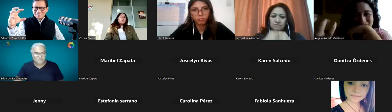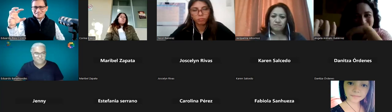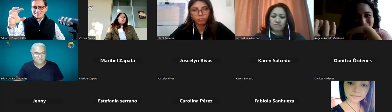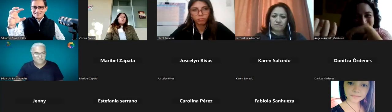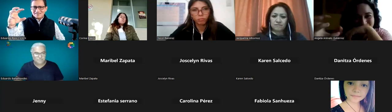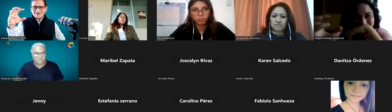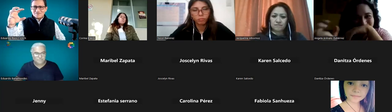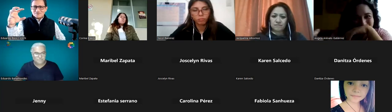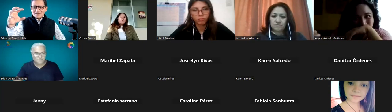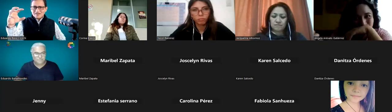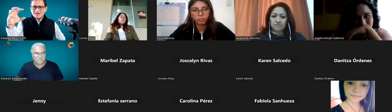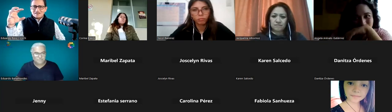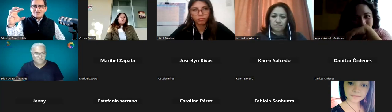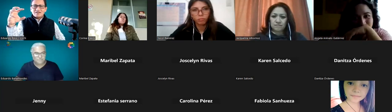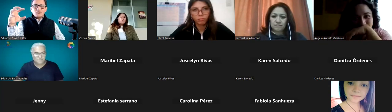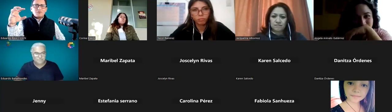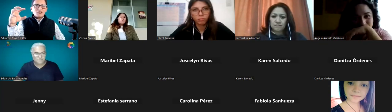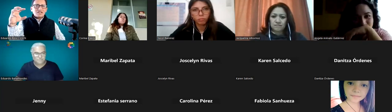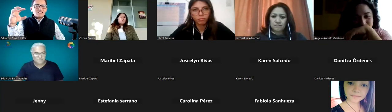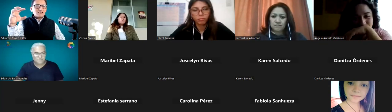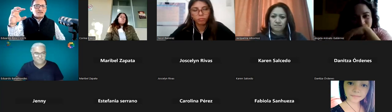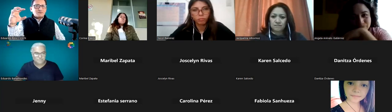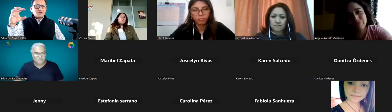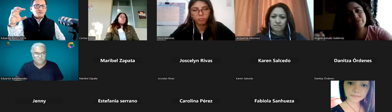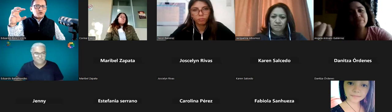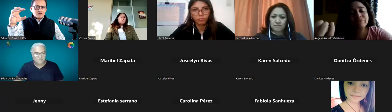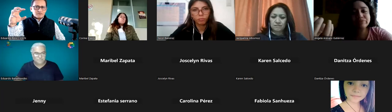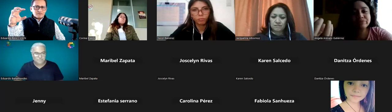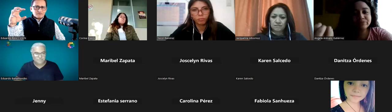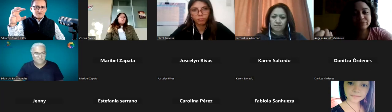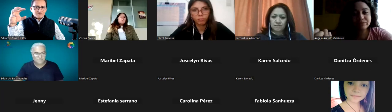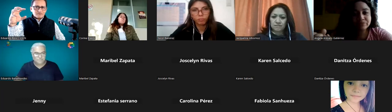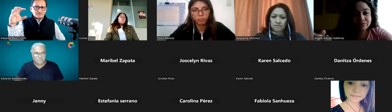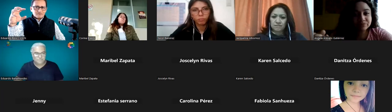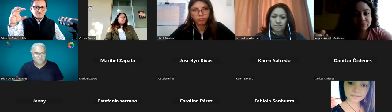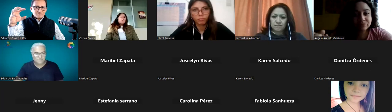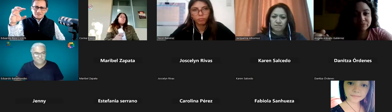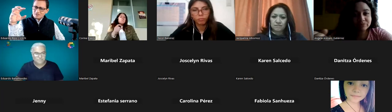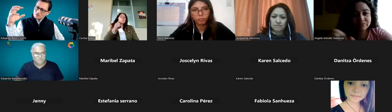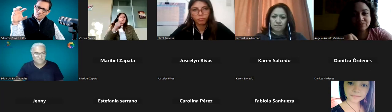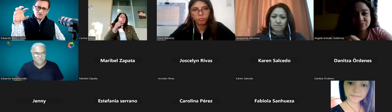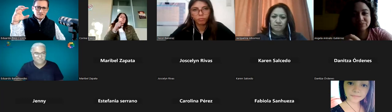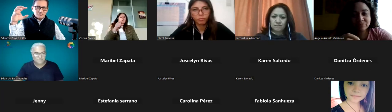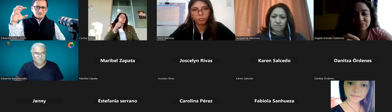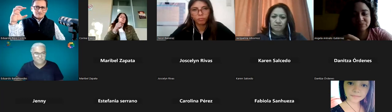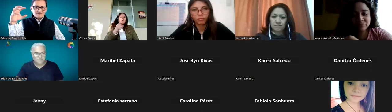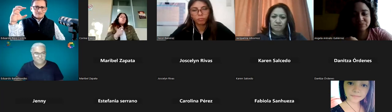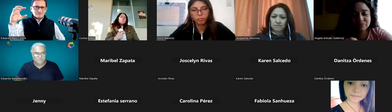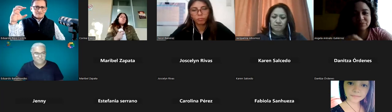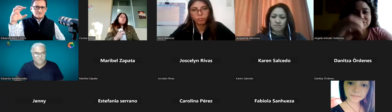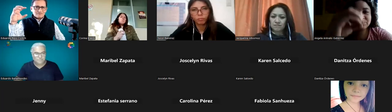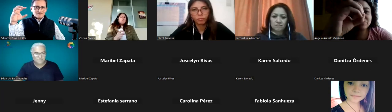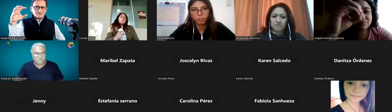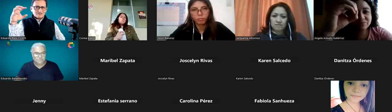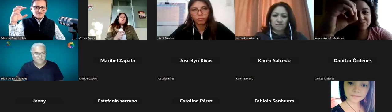más chiquitita. Ya. ¿Y una pelota de ping-pong? ¿Es igual que una pelota de tenis?